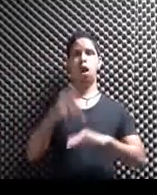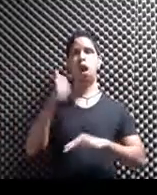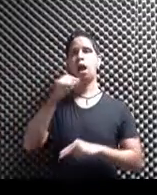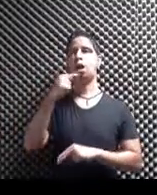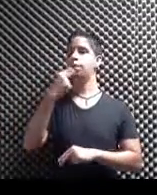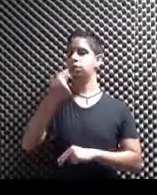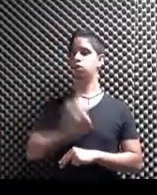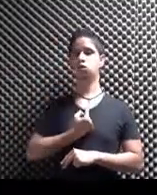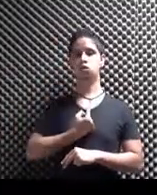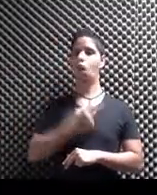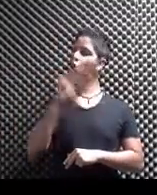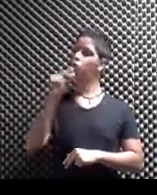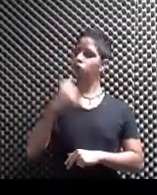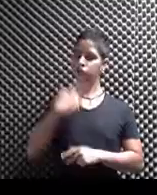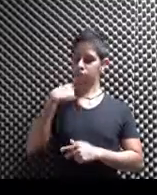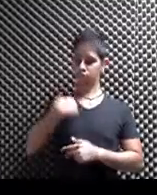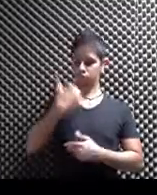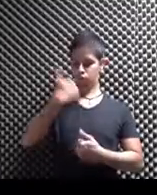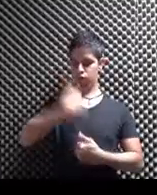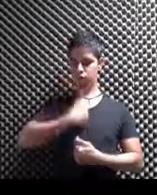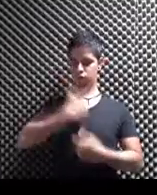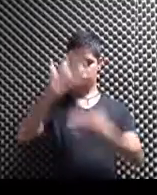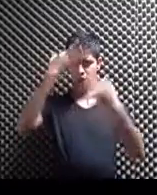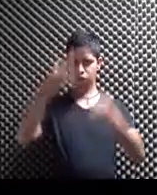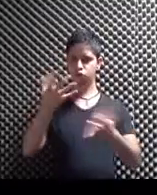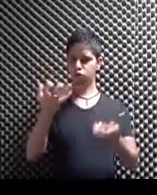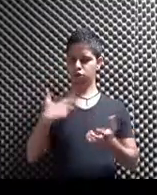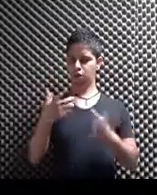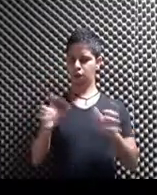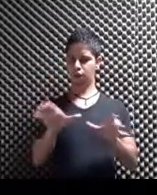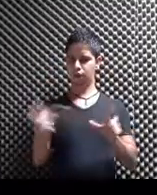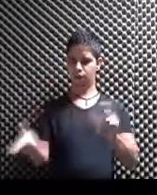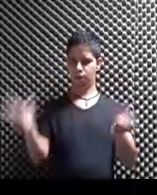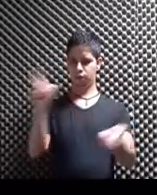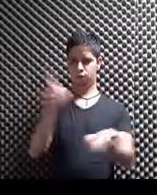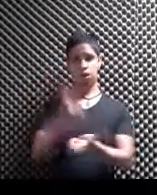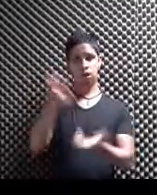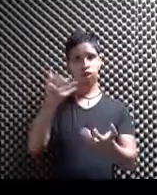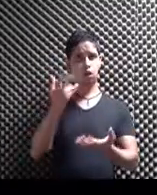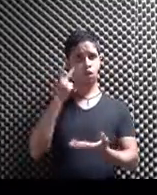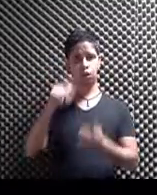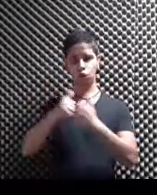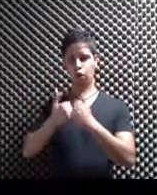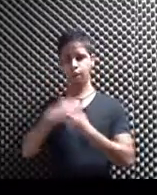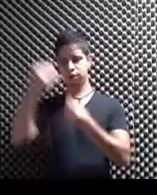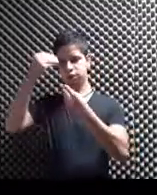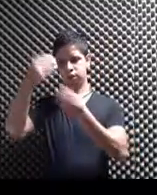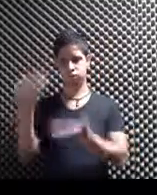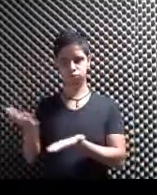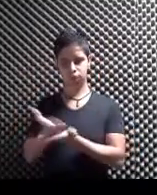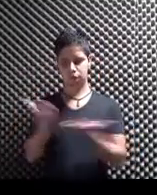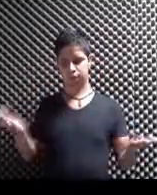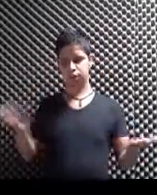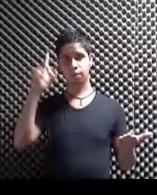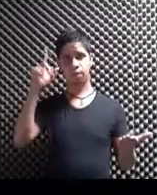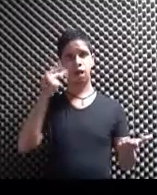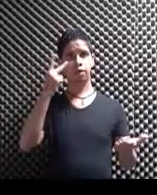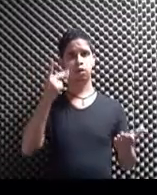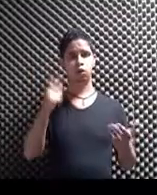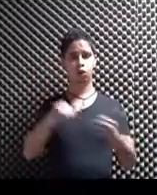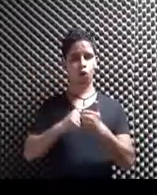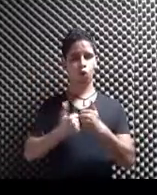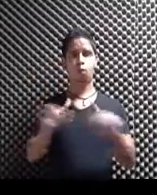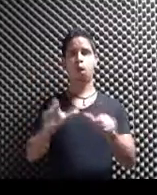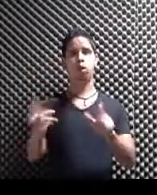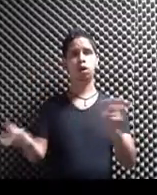me dijo no no no usted tiene que estar decidido yo quiero hacer un cambio quiero las herramientas y vaya a buscarlas claro pero no se queje